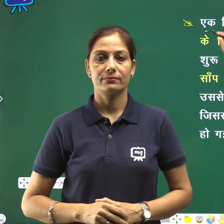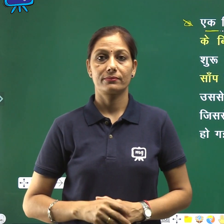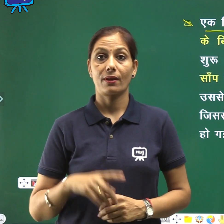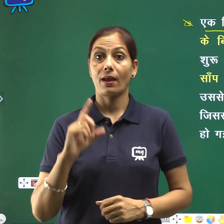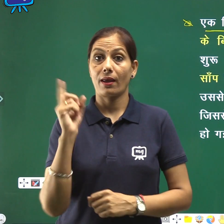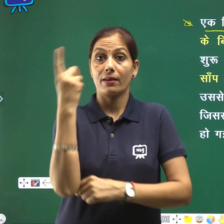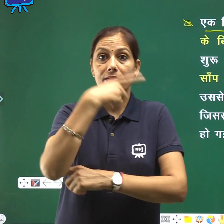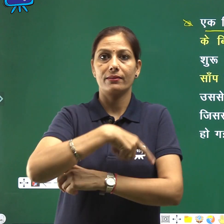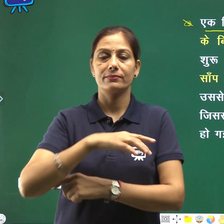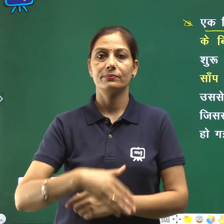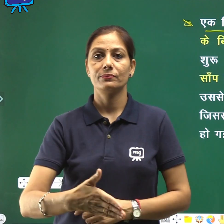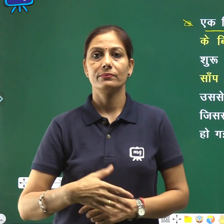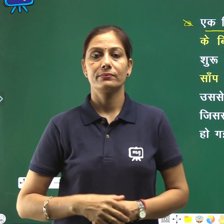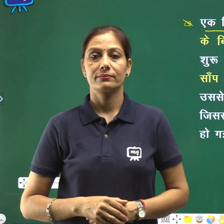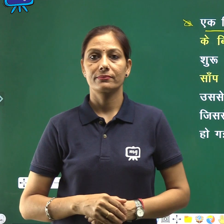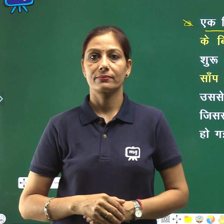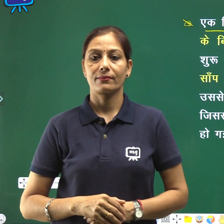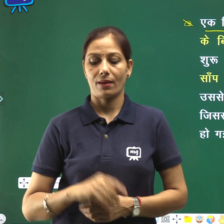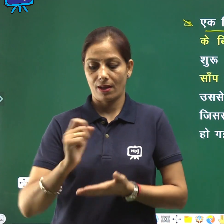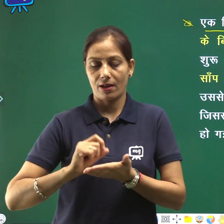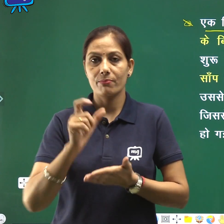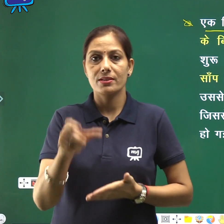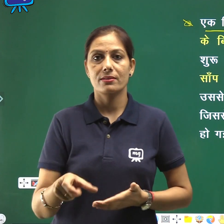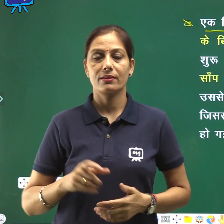एक दिन लेखक ने